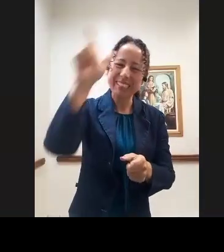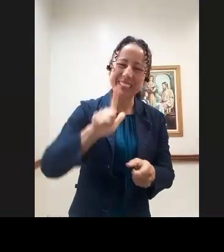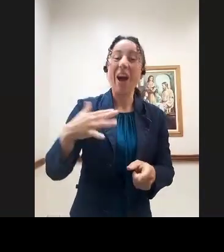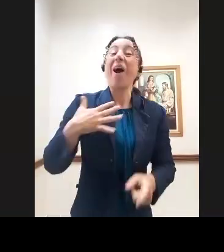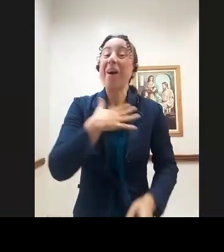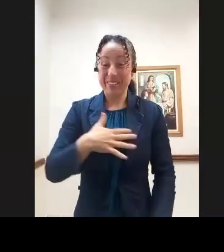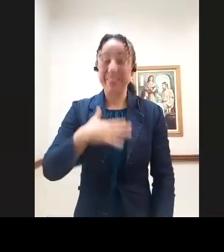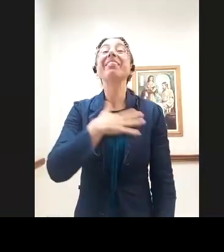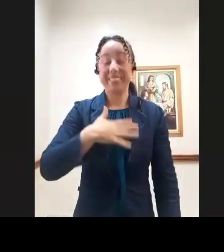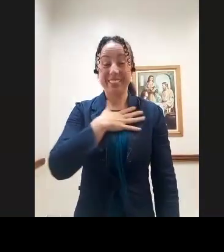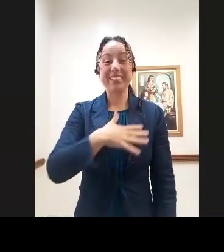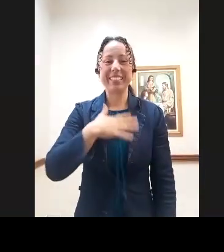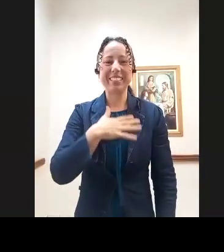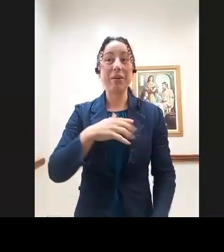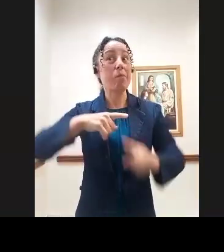mas